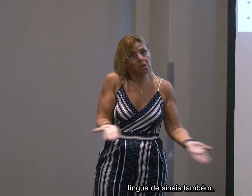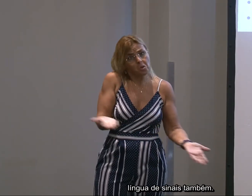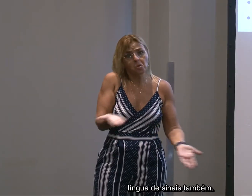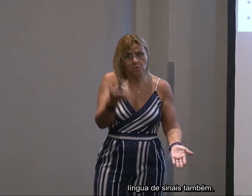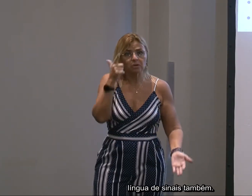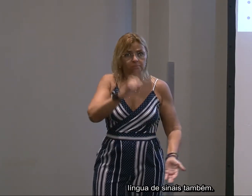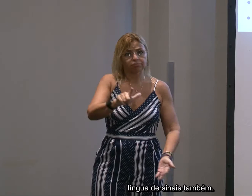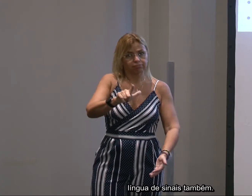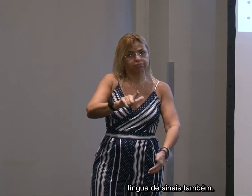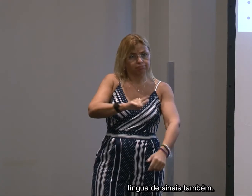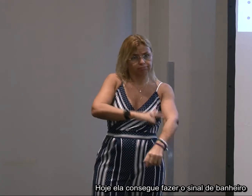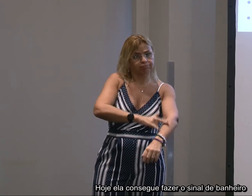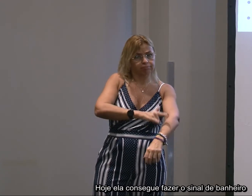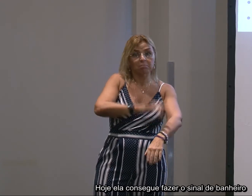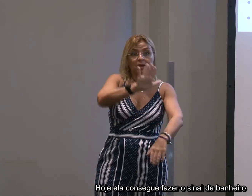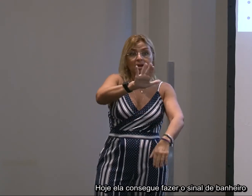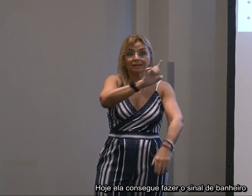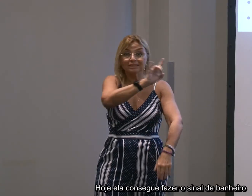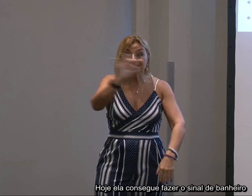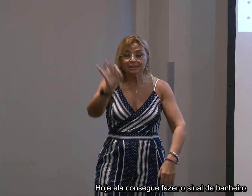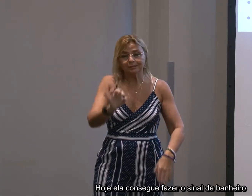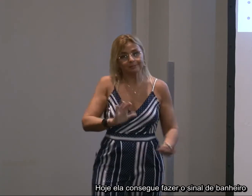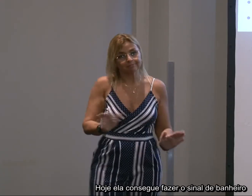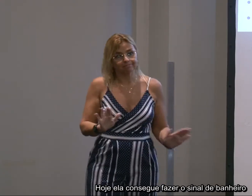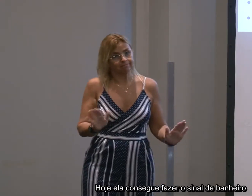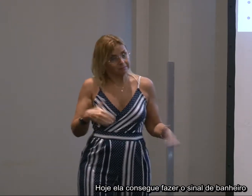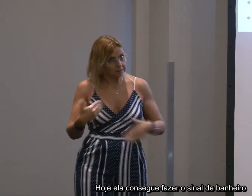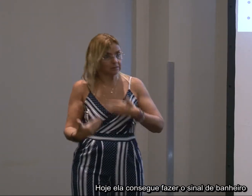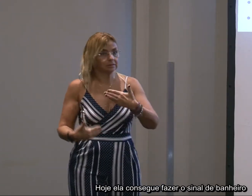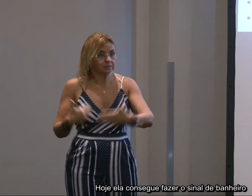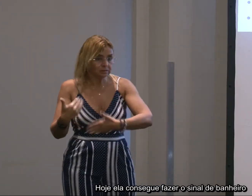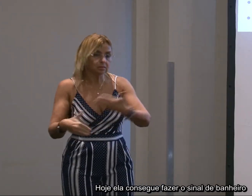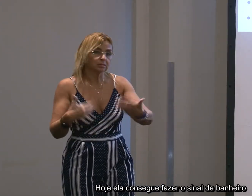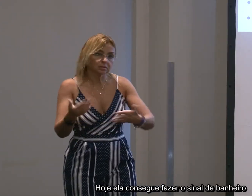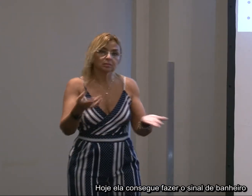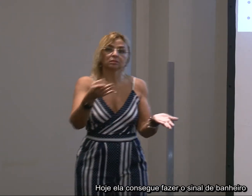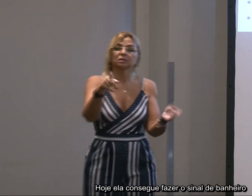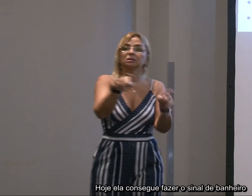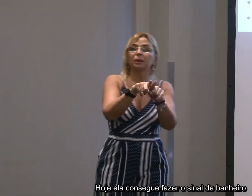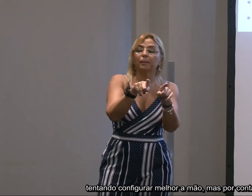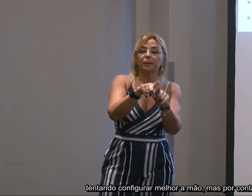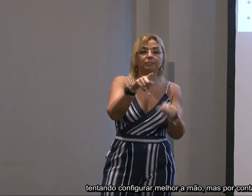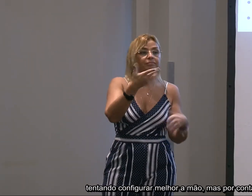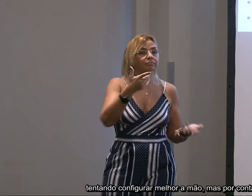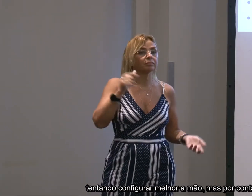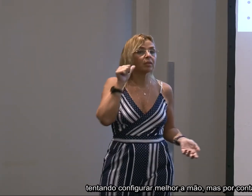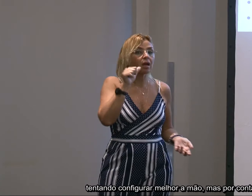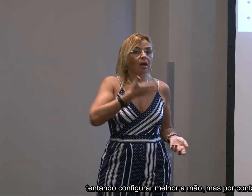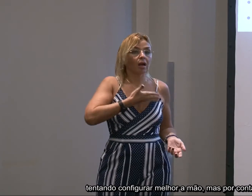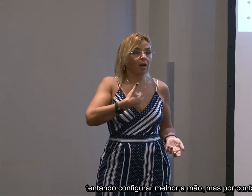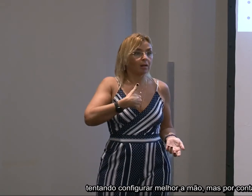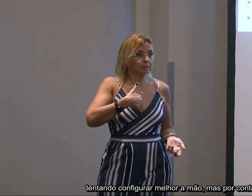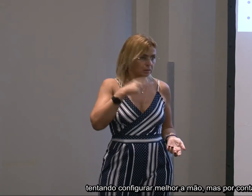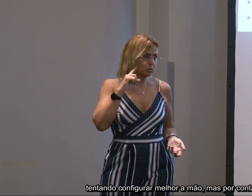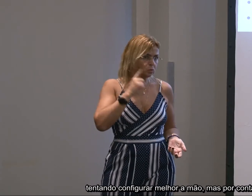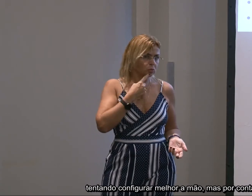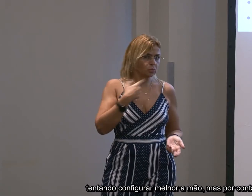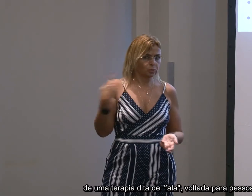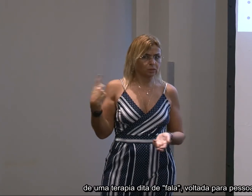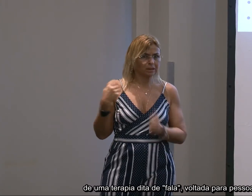também. Então, hoje ela consegue agora fazer, por exemplo, o sinal de banheiro tentando configurar melhor a mão, mas por conta de uma